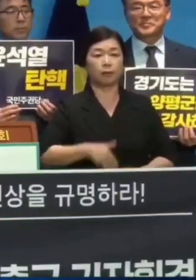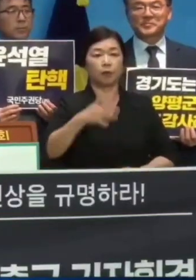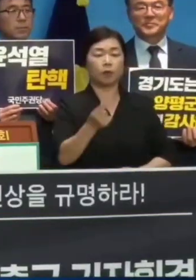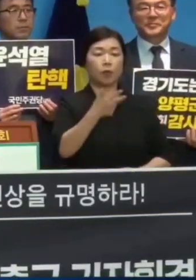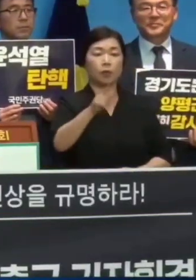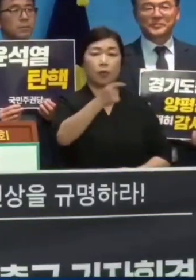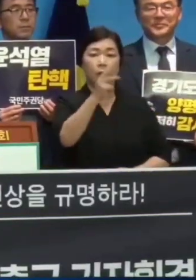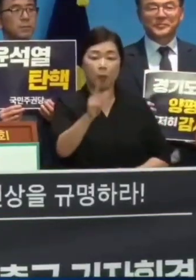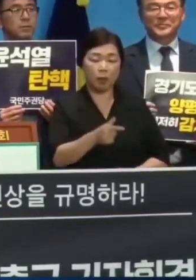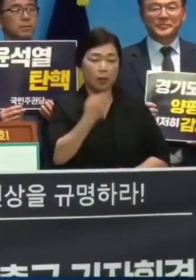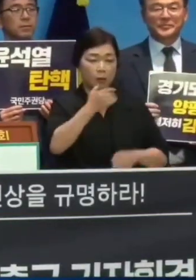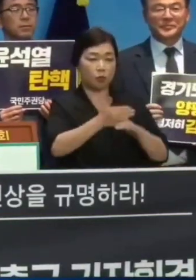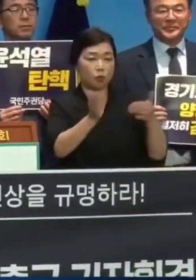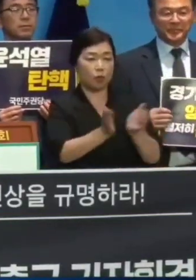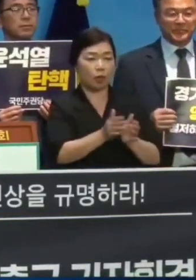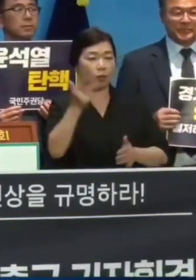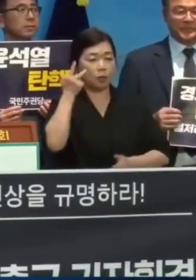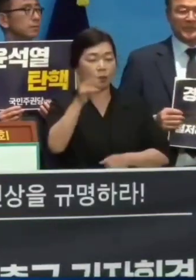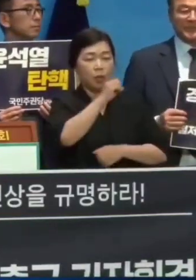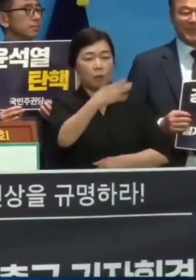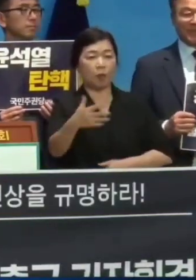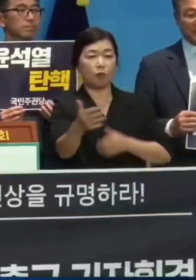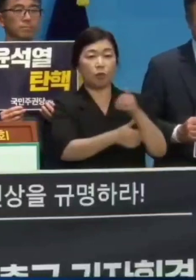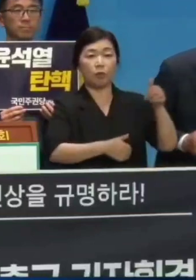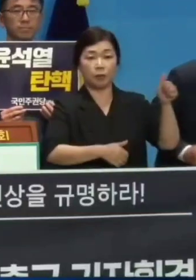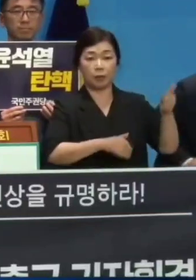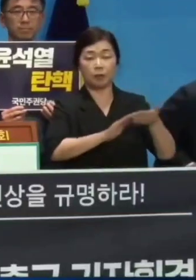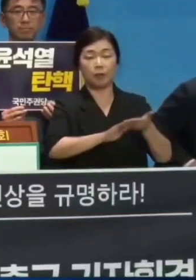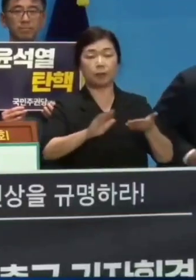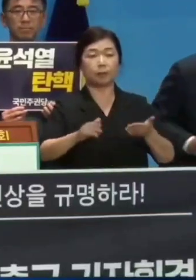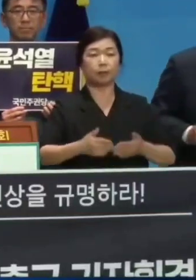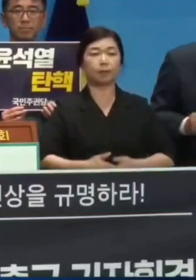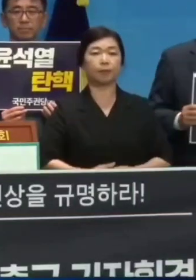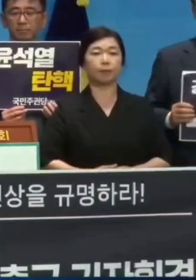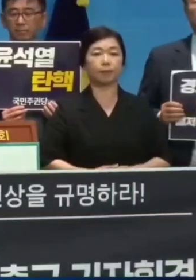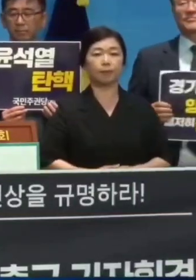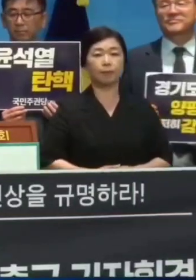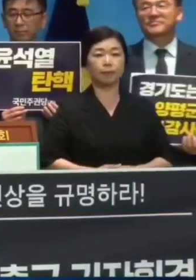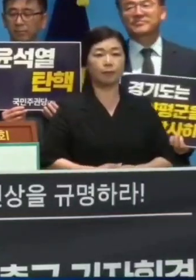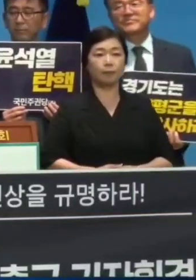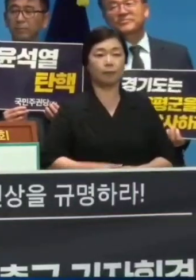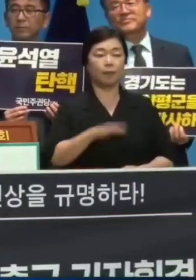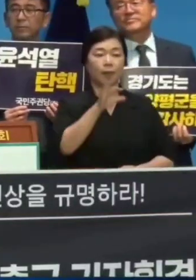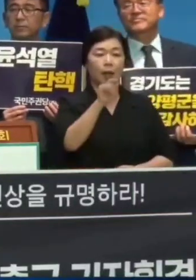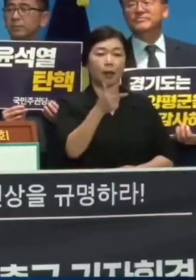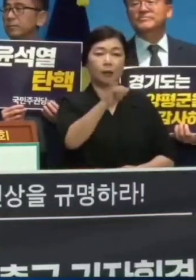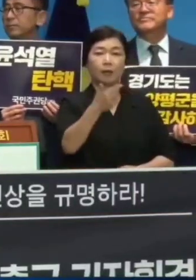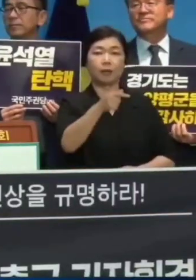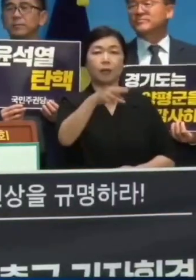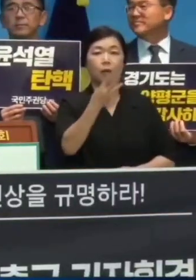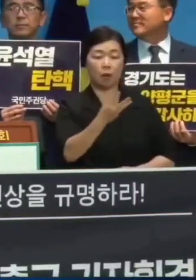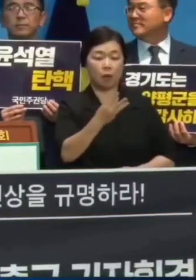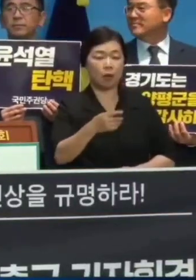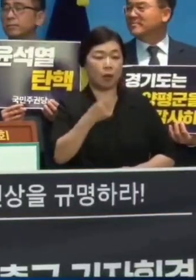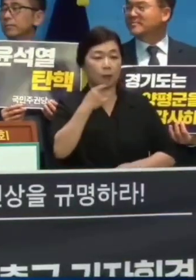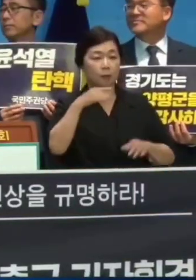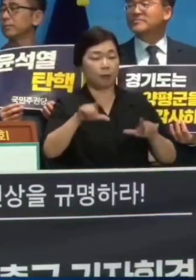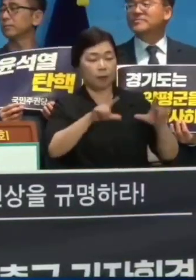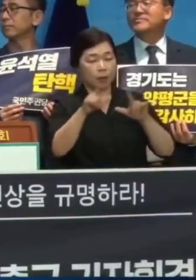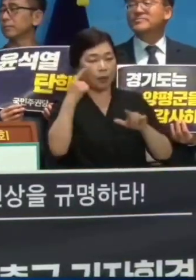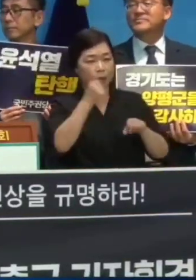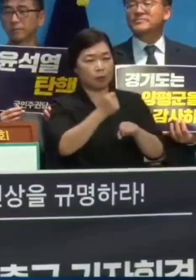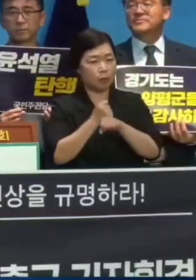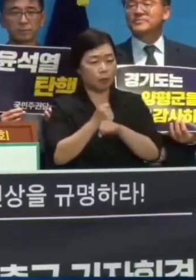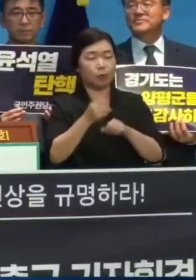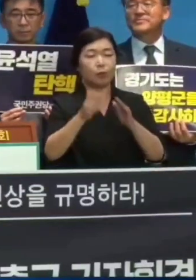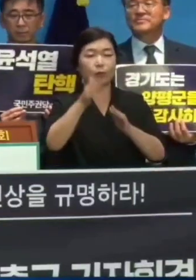최재관 민주당 여주 양평위원장님 오셨습니다. 네. 안진걸 민생경제연구소장님